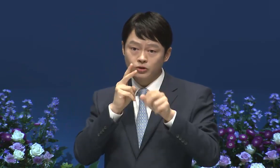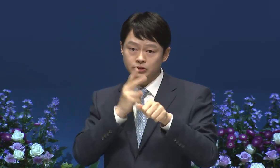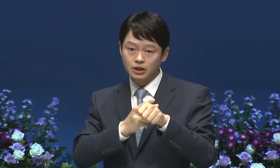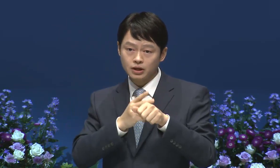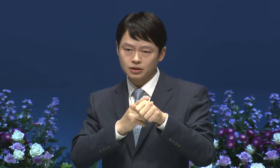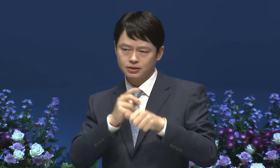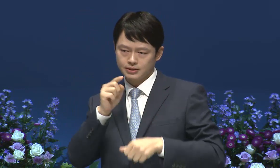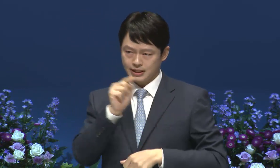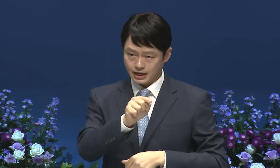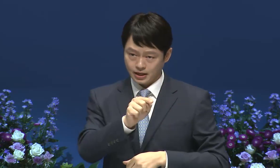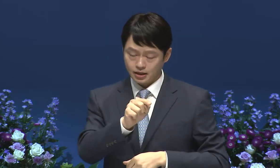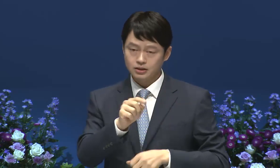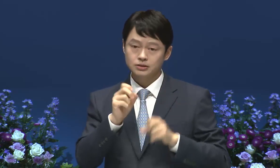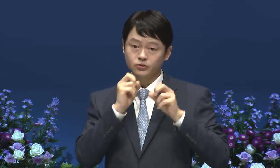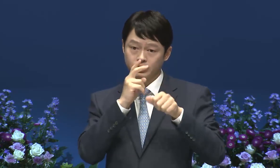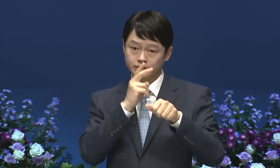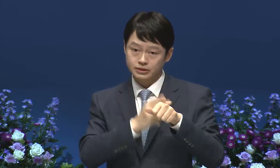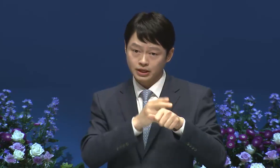농인 선교사라고 말씀해 주셨습니다.